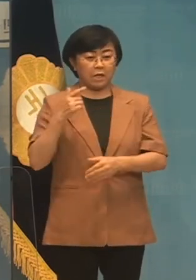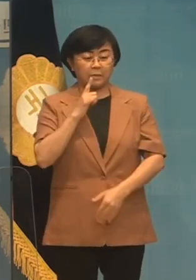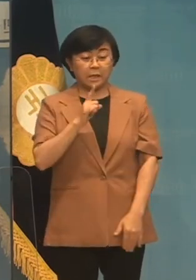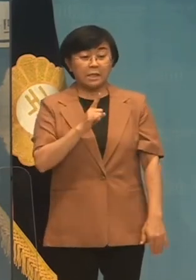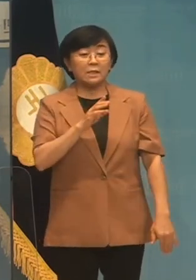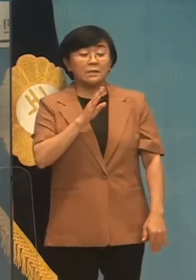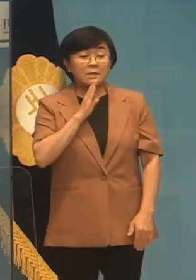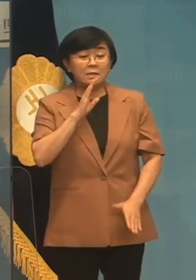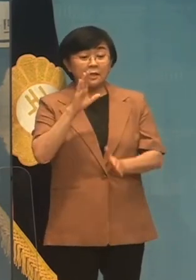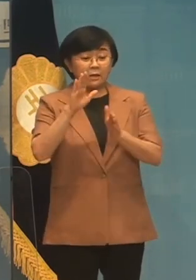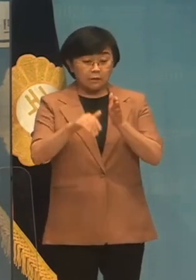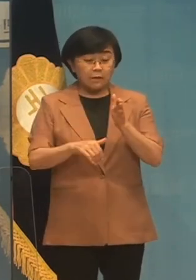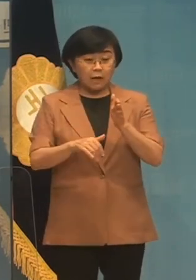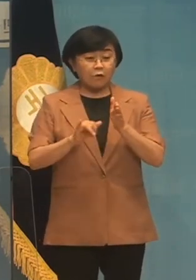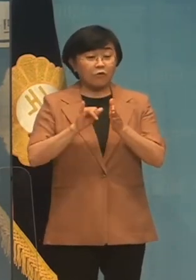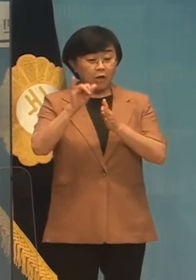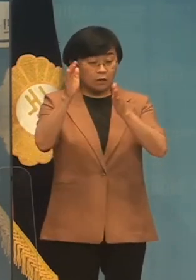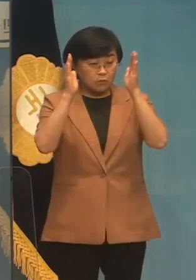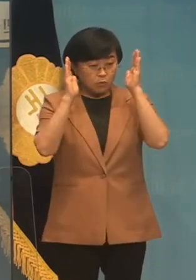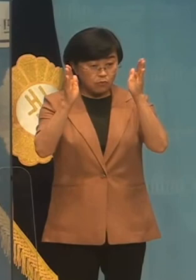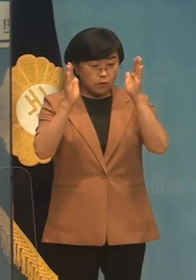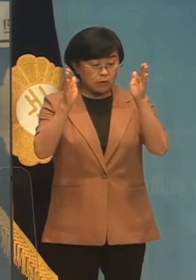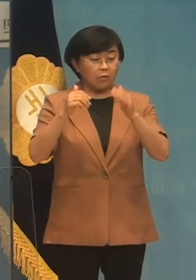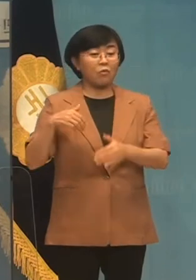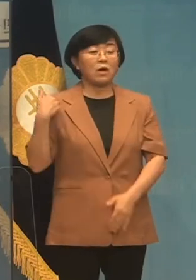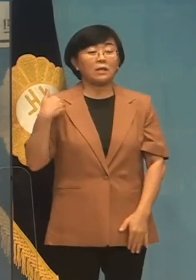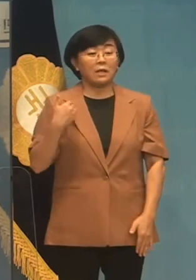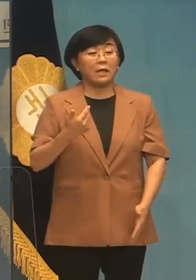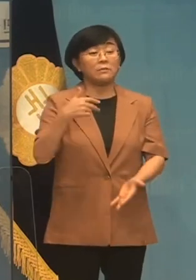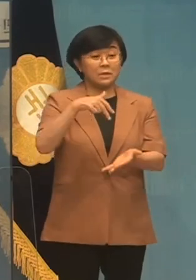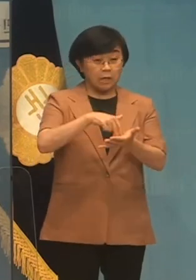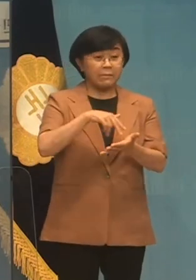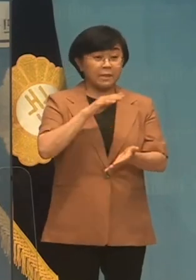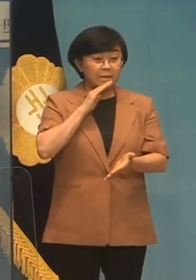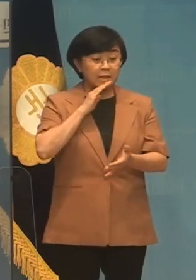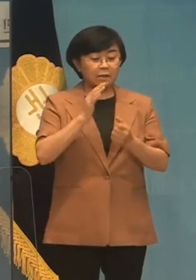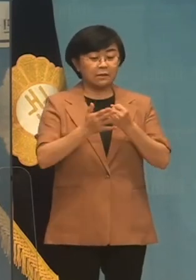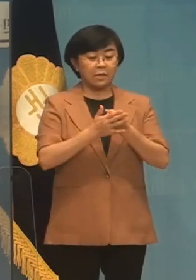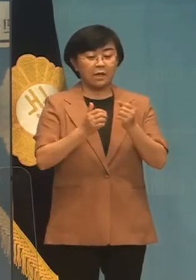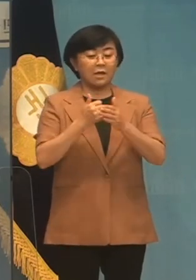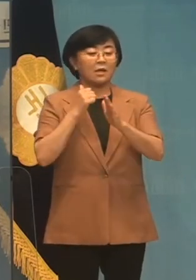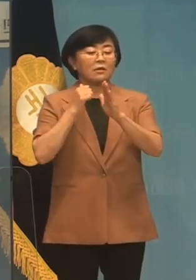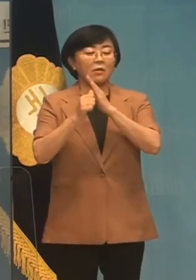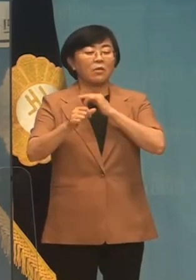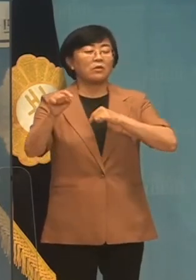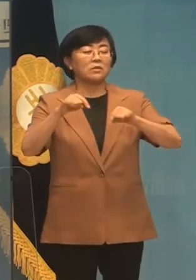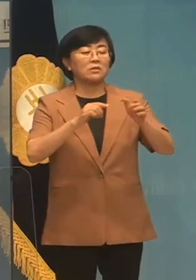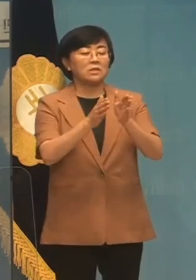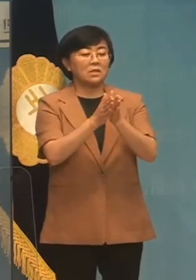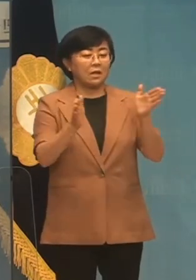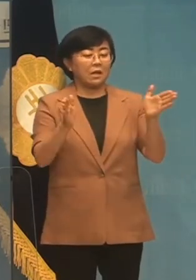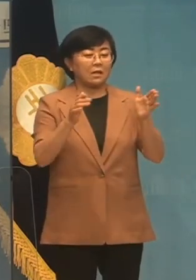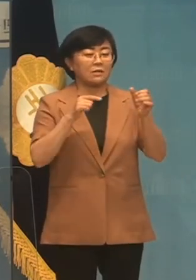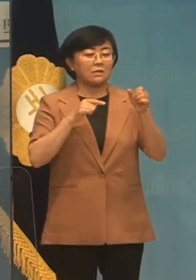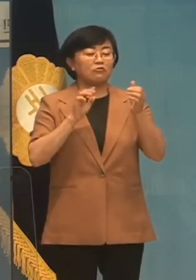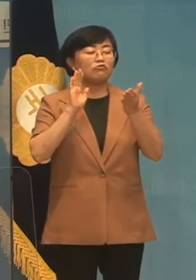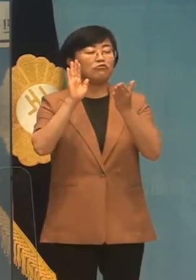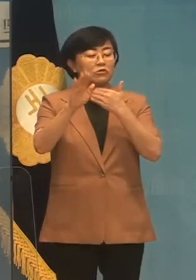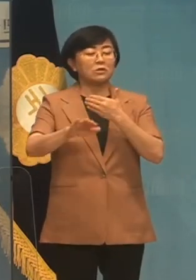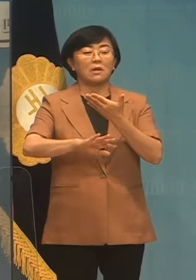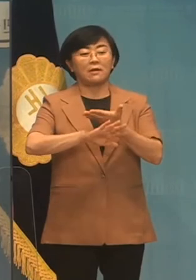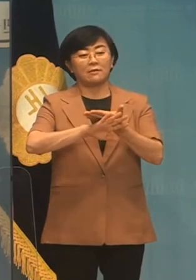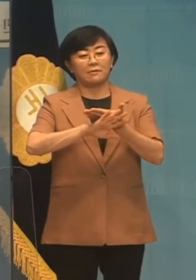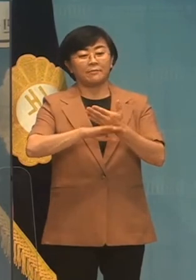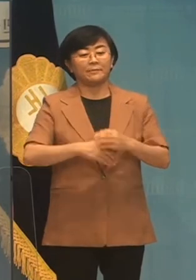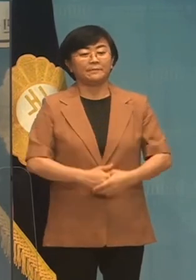설사 그 당시는 그럴 수 있었다 하더라도 이 대표가 정치를 시작한 이유는 다릅니다.